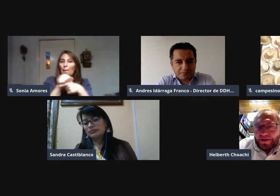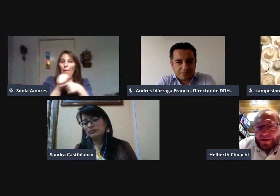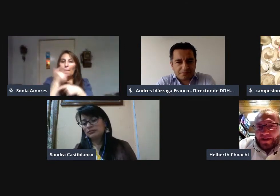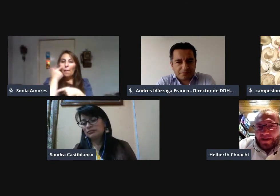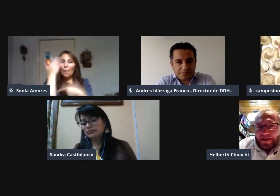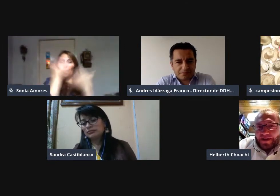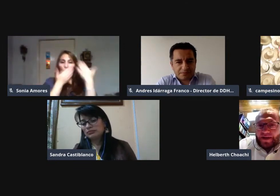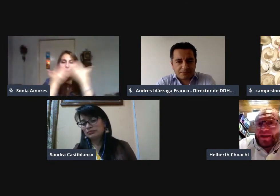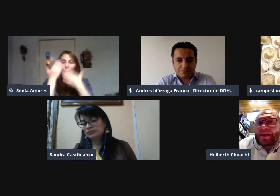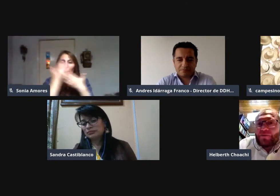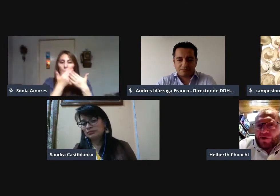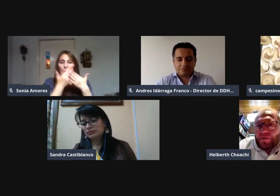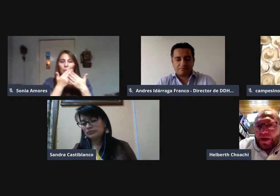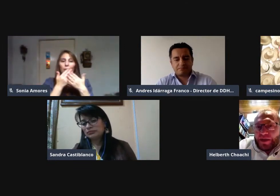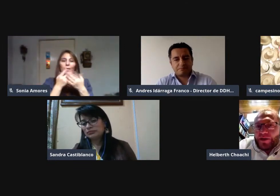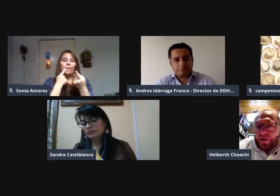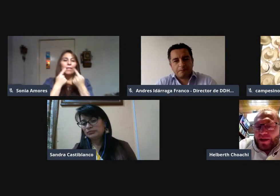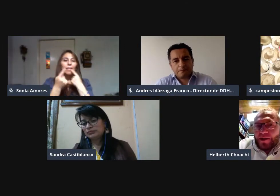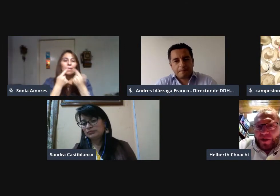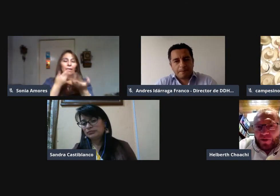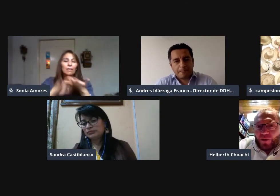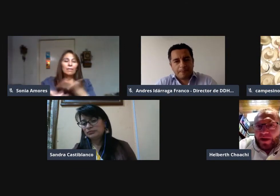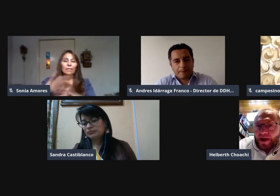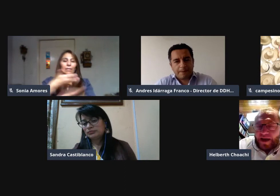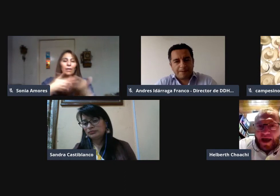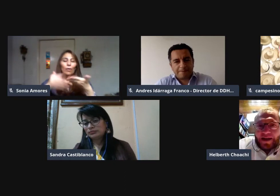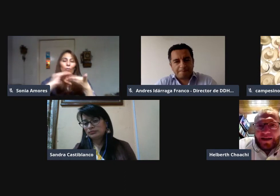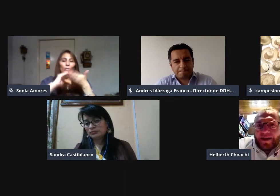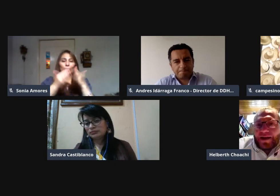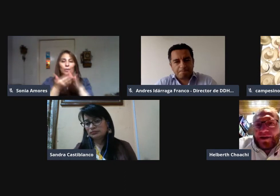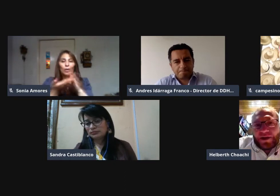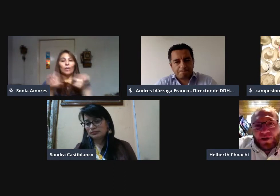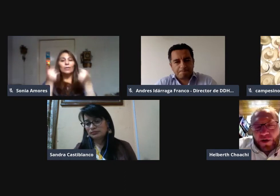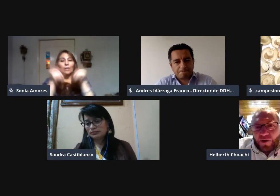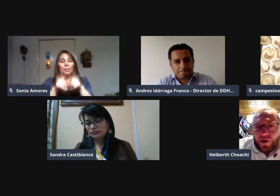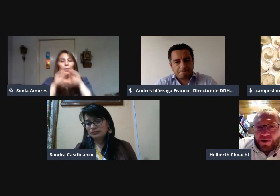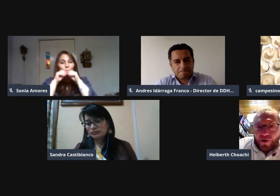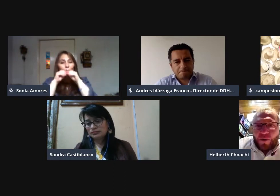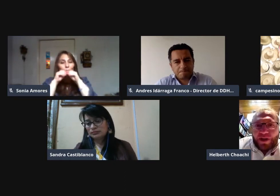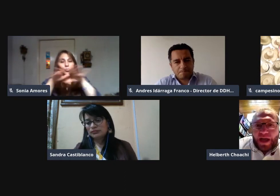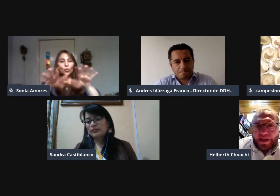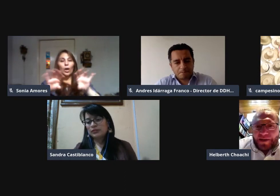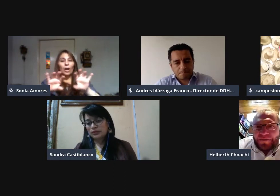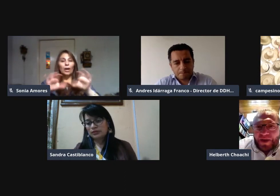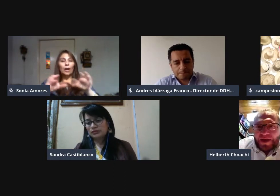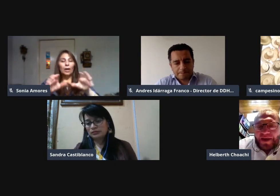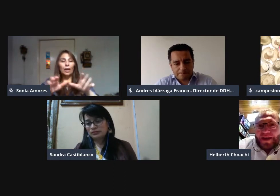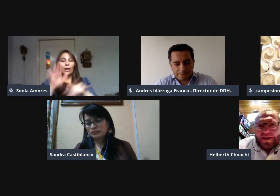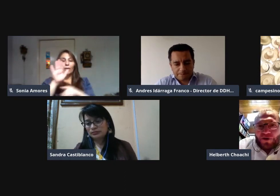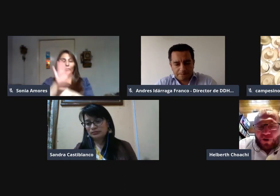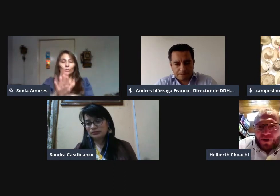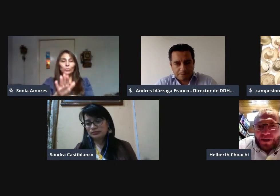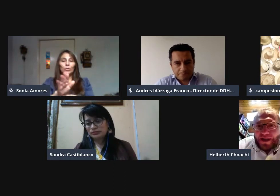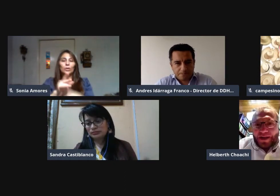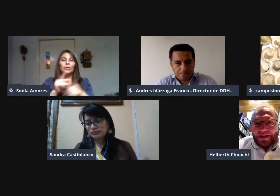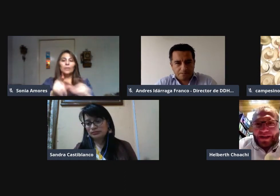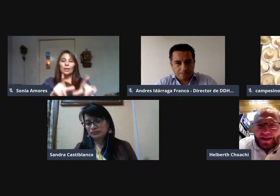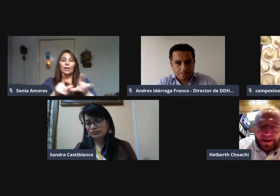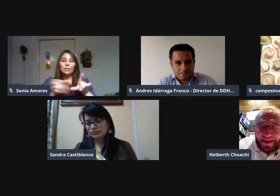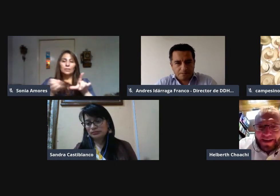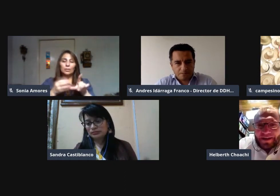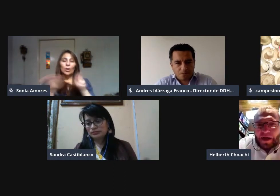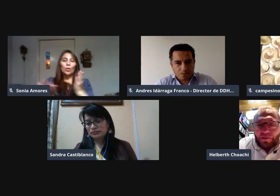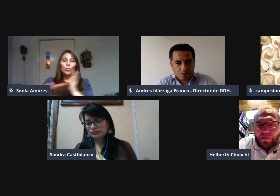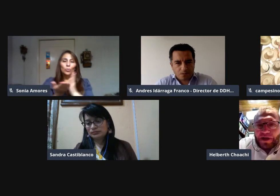comunitarios. Estamos también haciendo el lanzamiento del canal de la licenciatura en educación comunitaria.